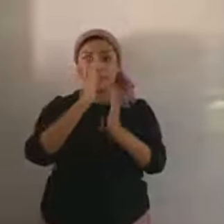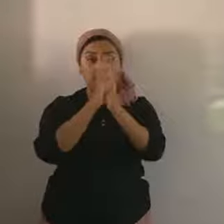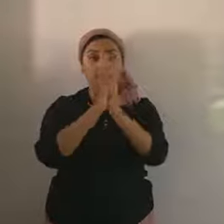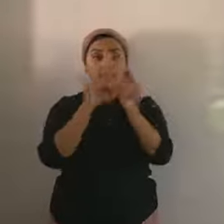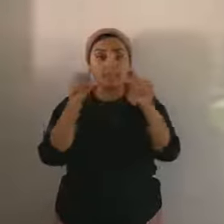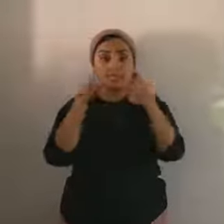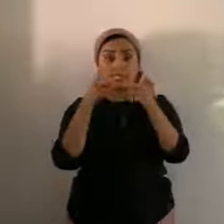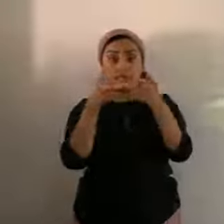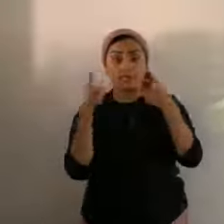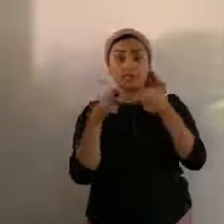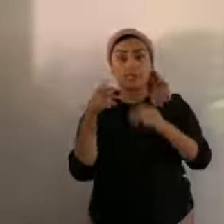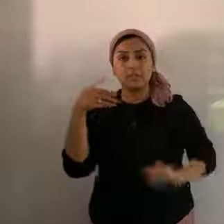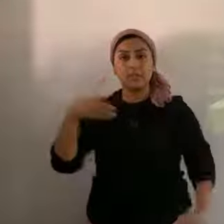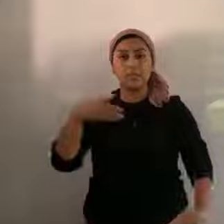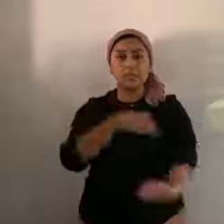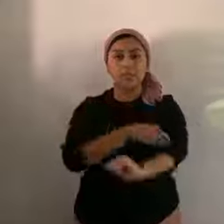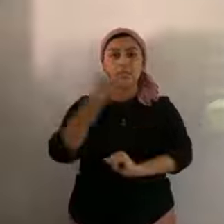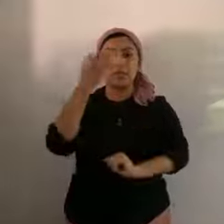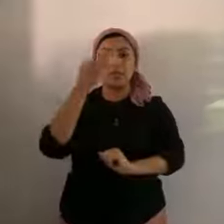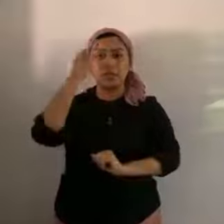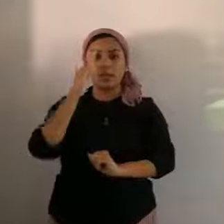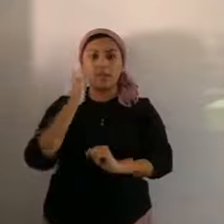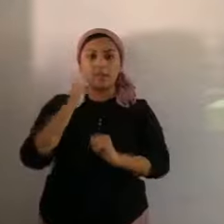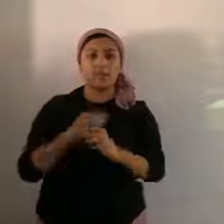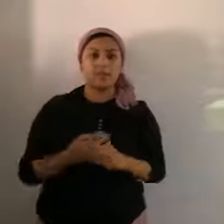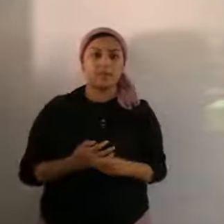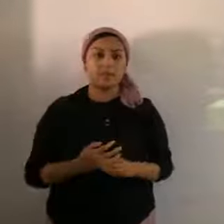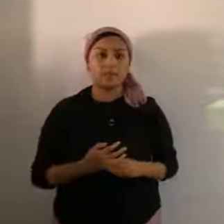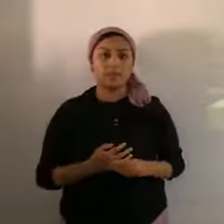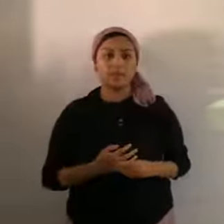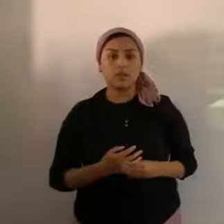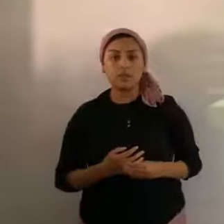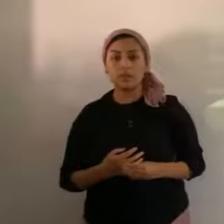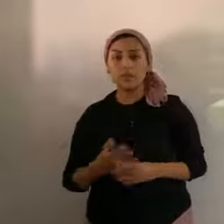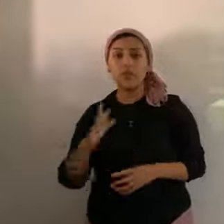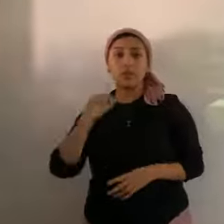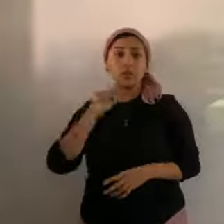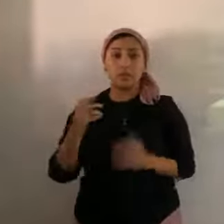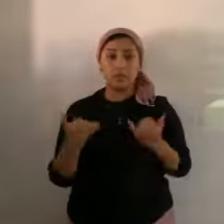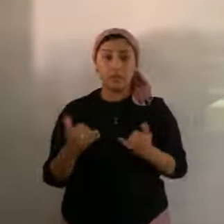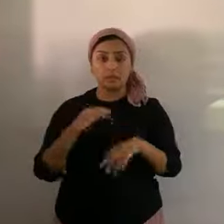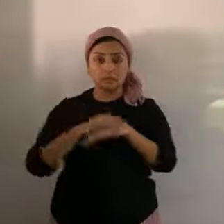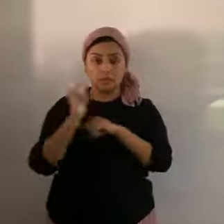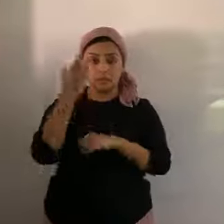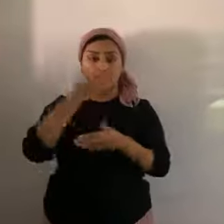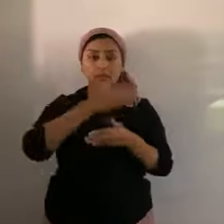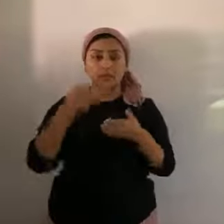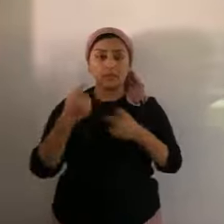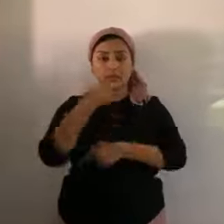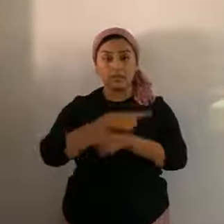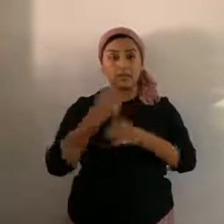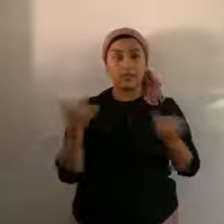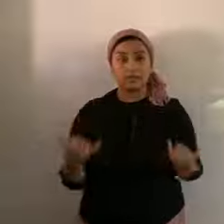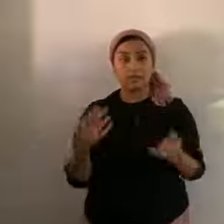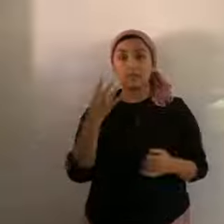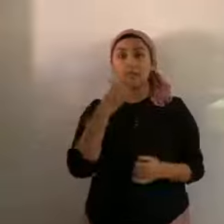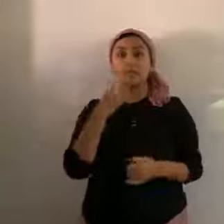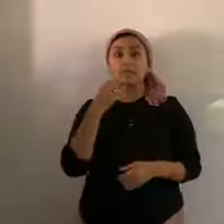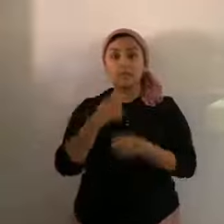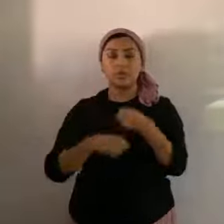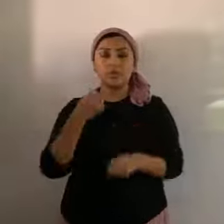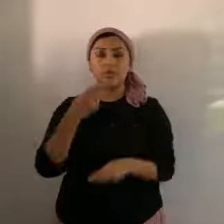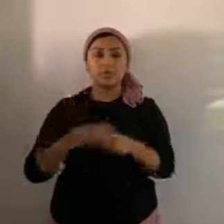lugar al poder de Elohim. Y entonces declaro en pleno Shabbat, en el último día de este año hebreo, en el